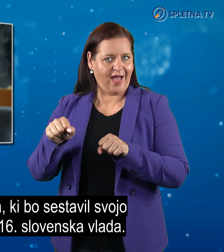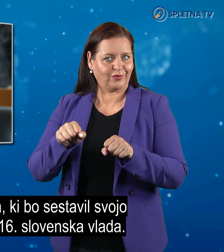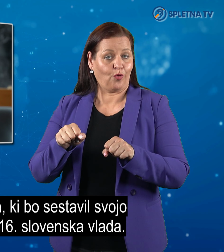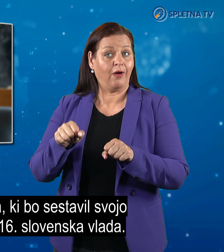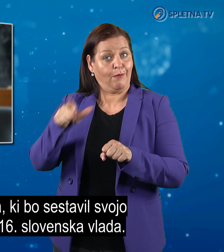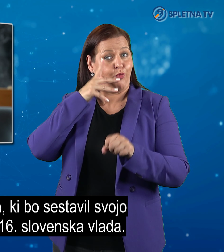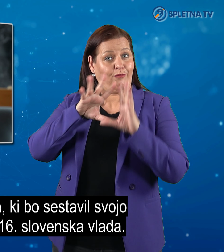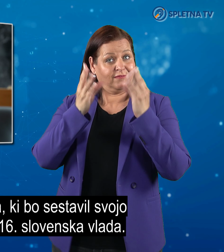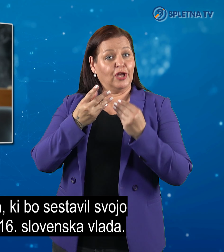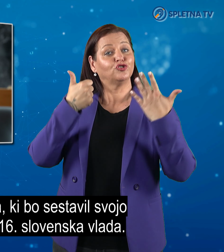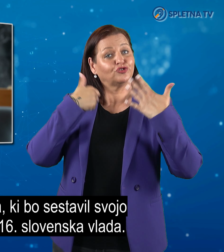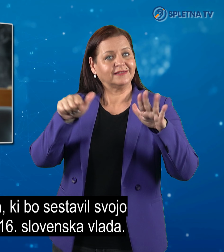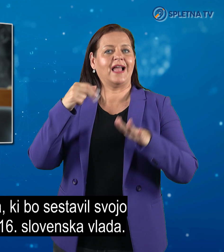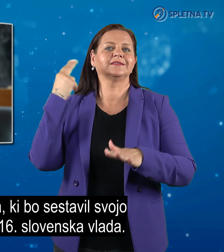16. slovenska vlada.